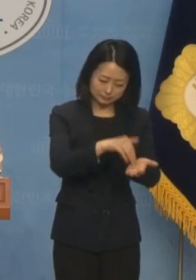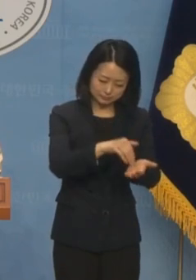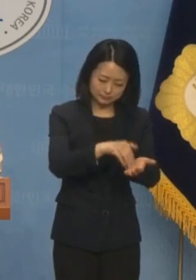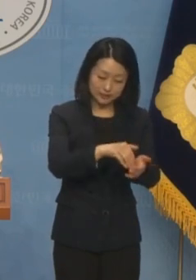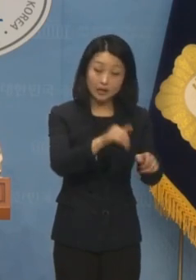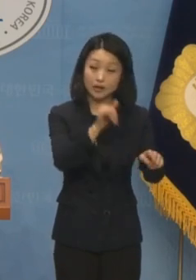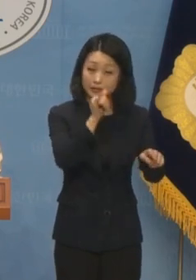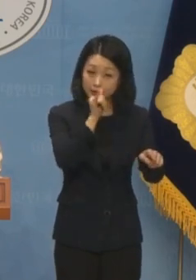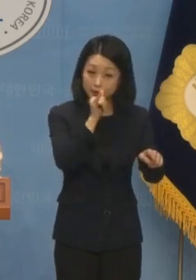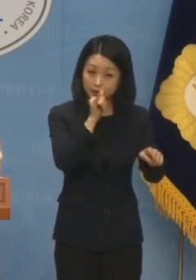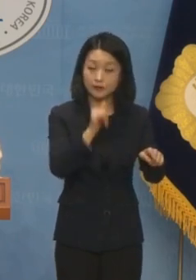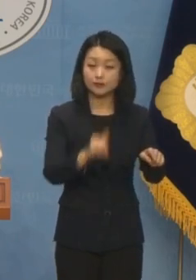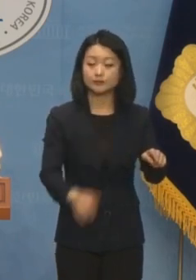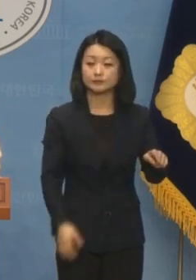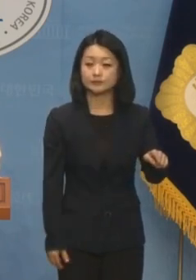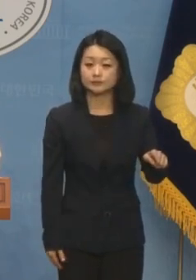목소리입니다.